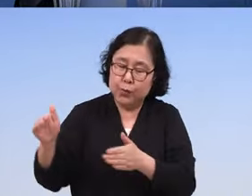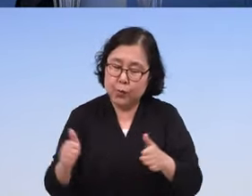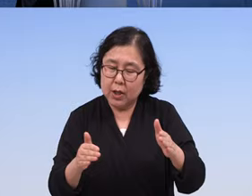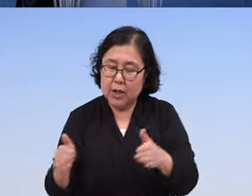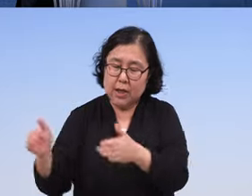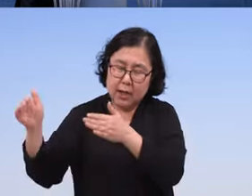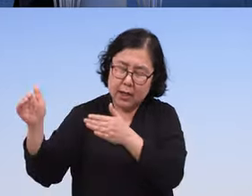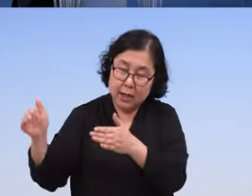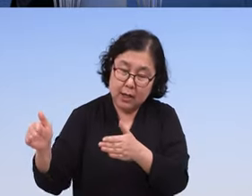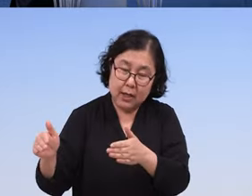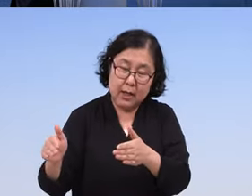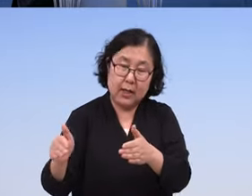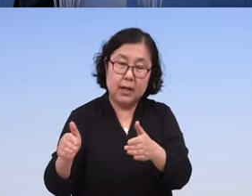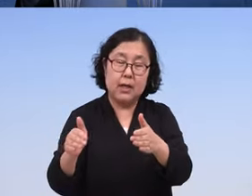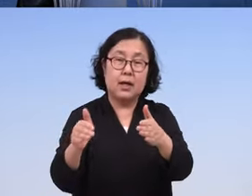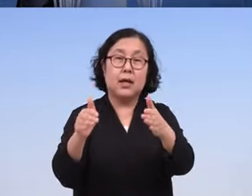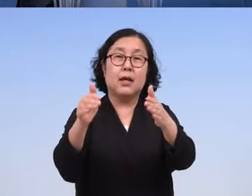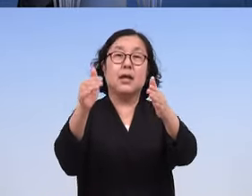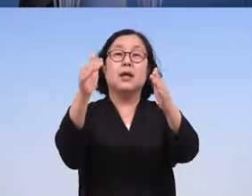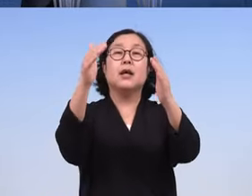좁은 길,